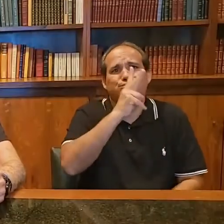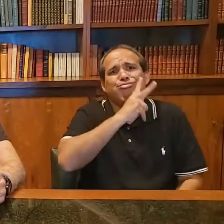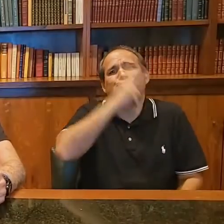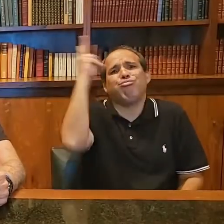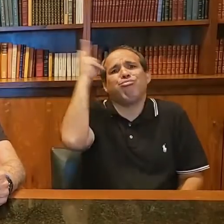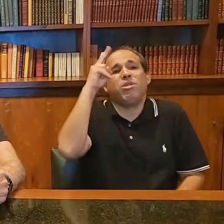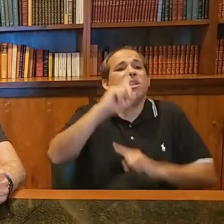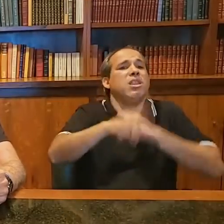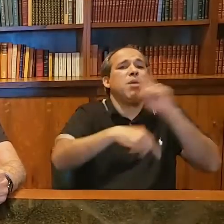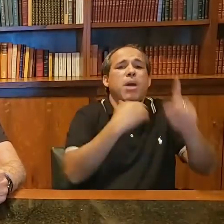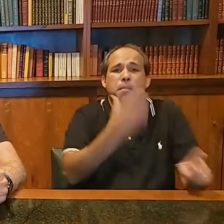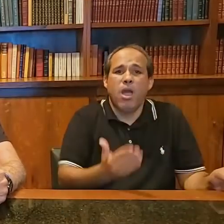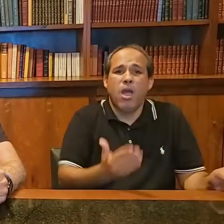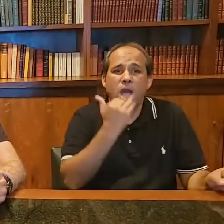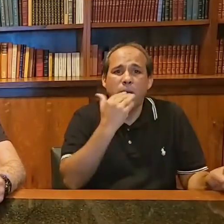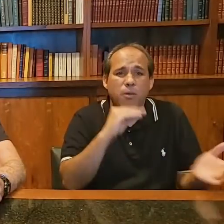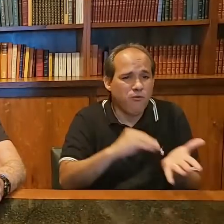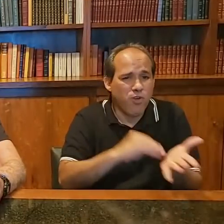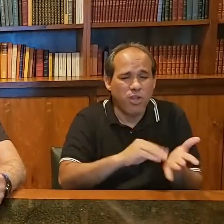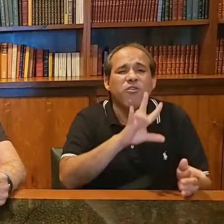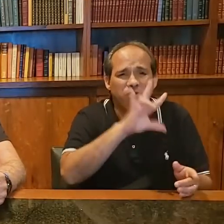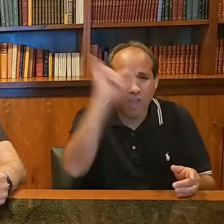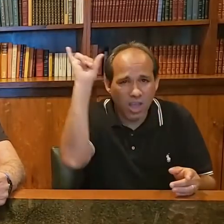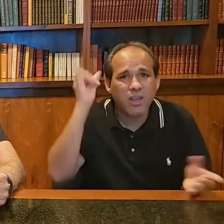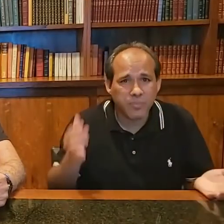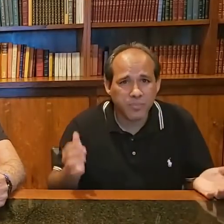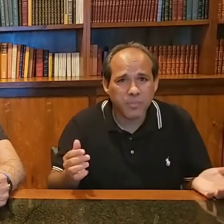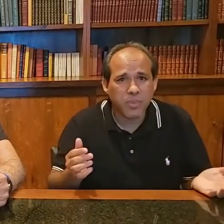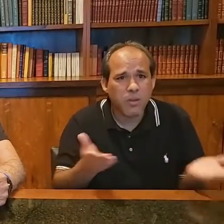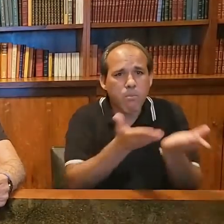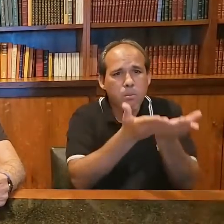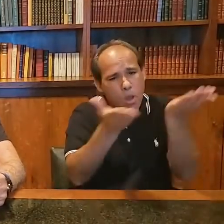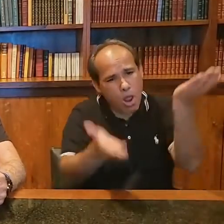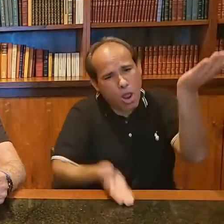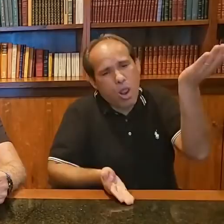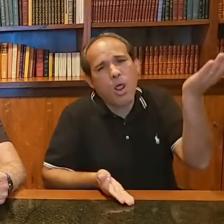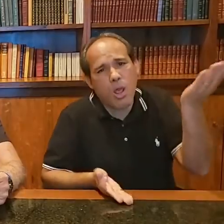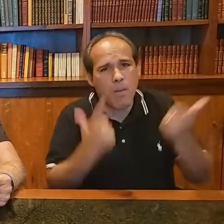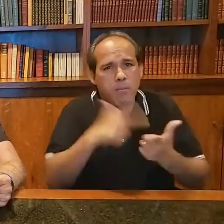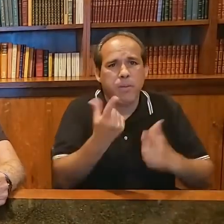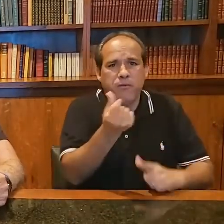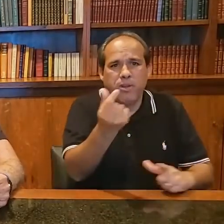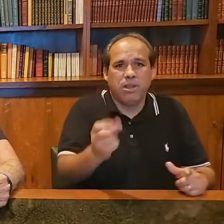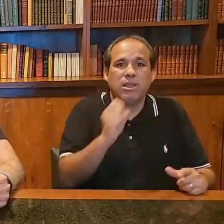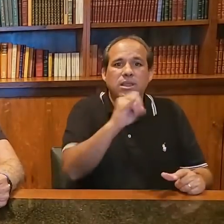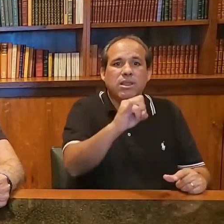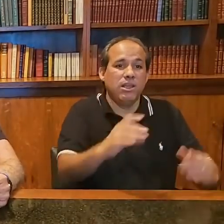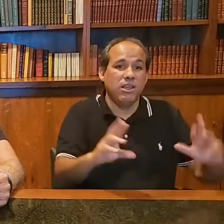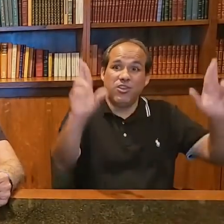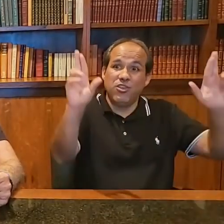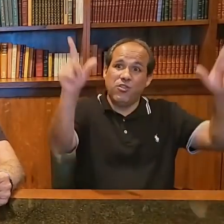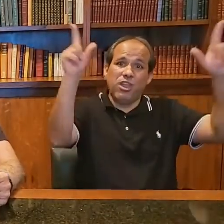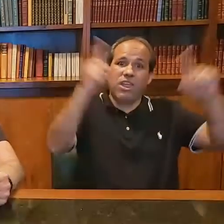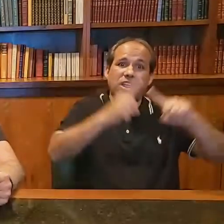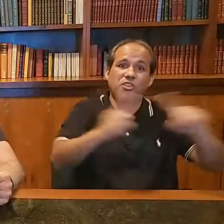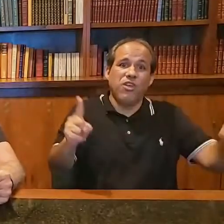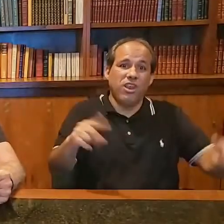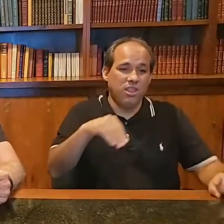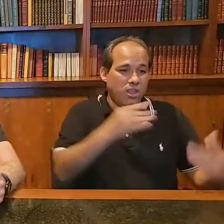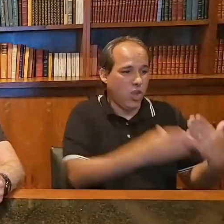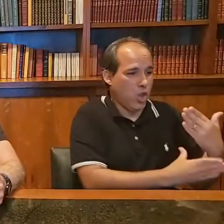de alimentos também. Tá? Um desequilíbrio. Imagina quanto fica a diferença do dólar para o